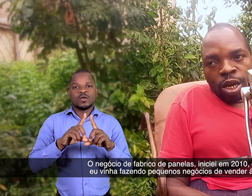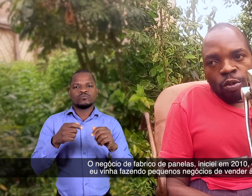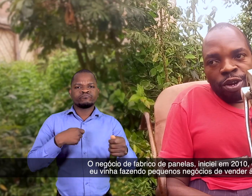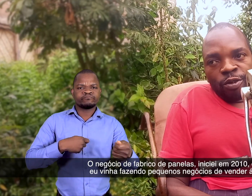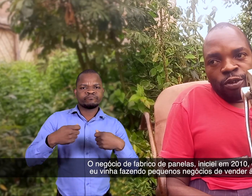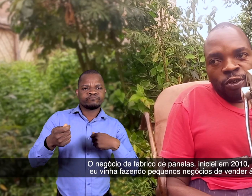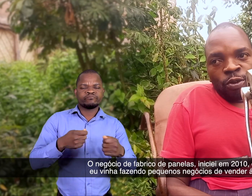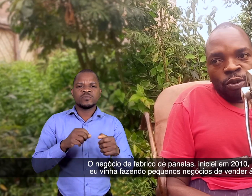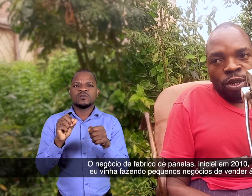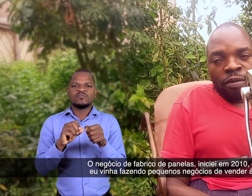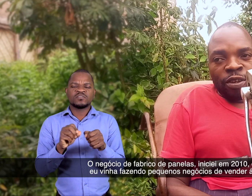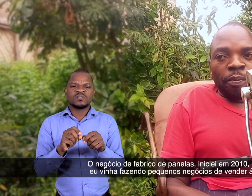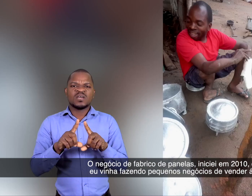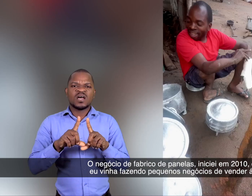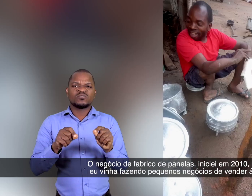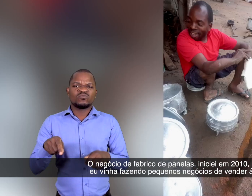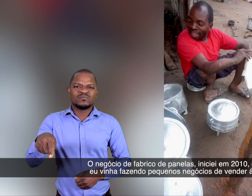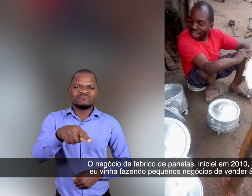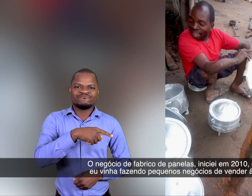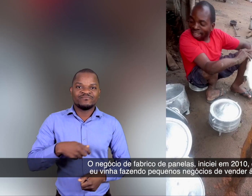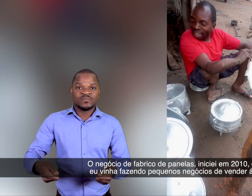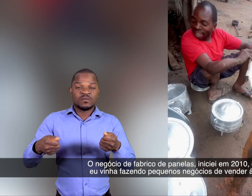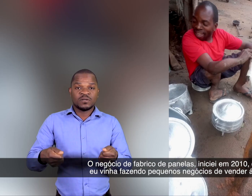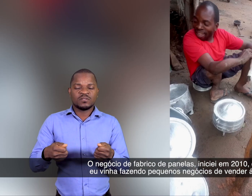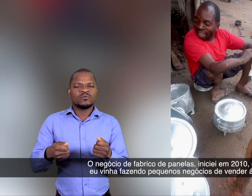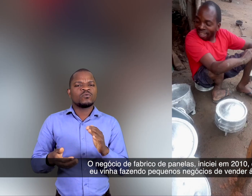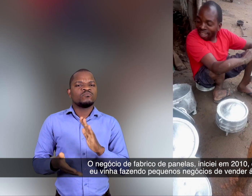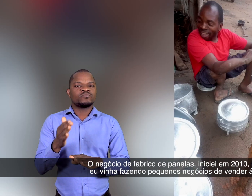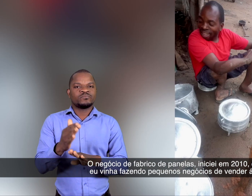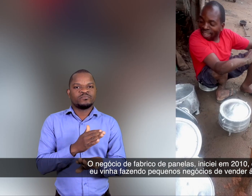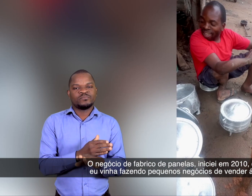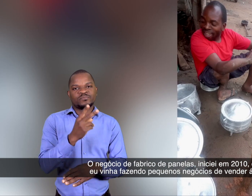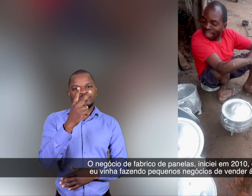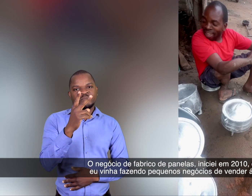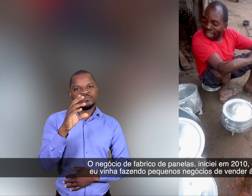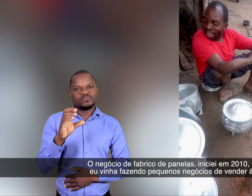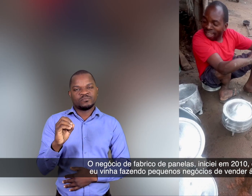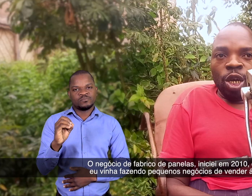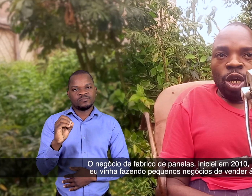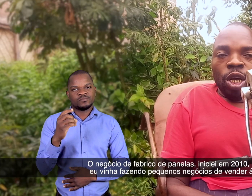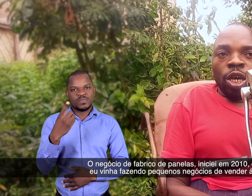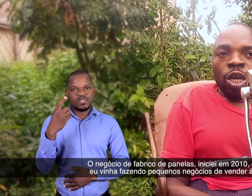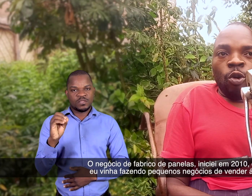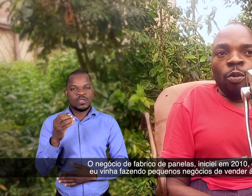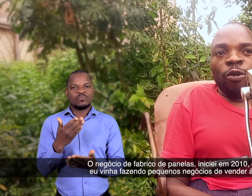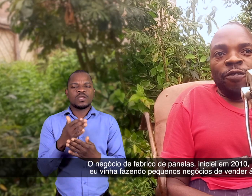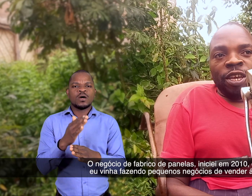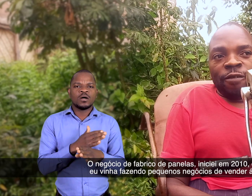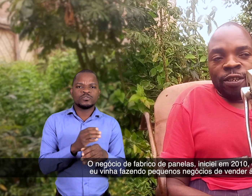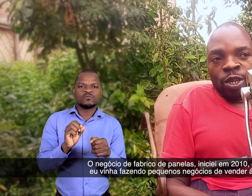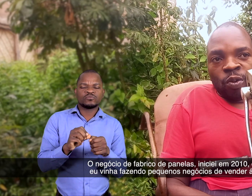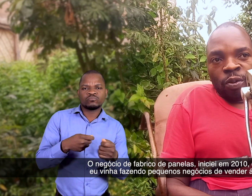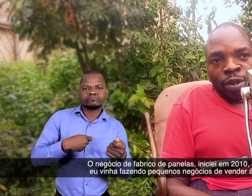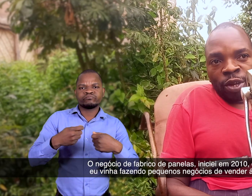O negócio de fazer fabrico de panelas, iniciei a fazer em 2010, como eu